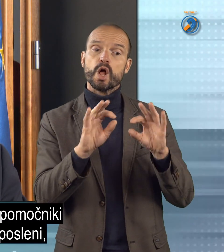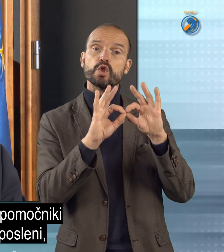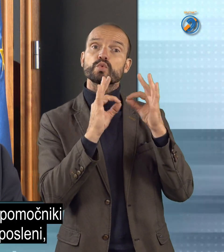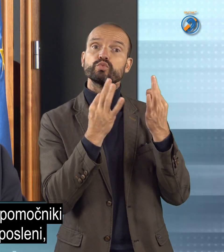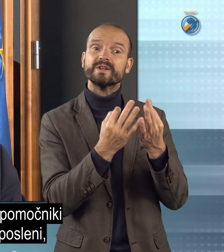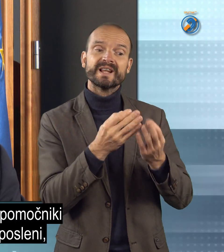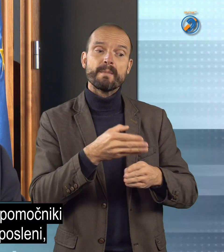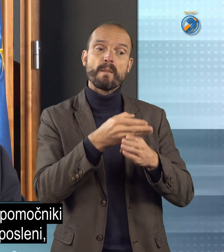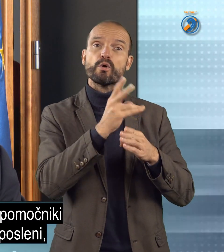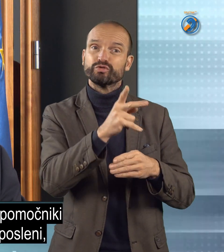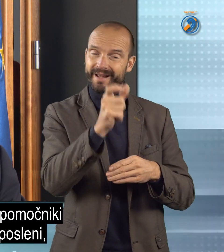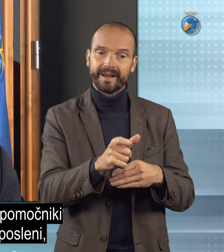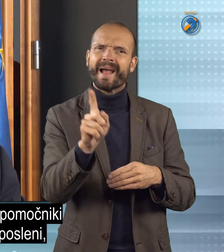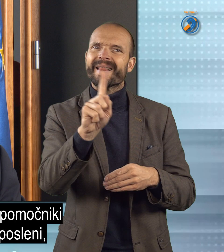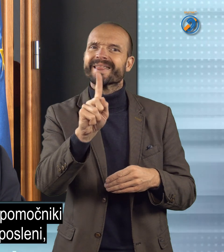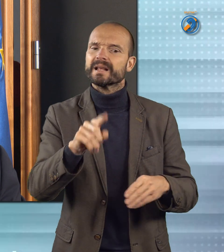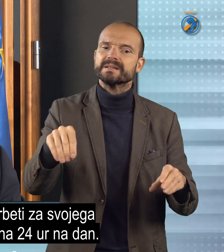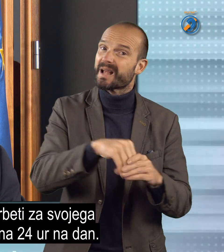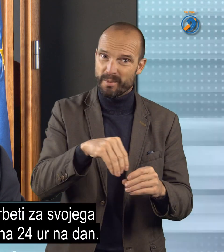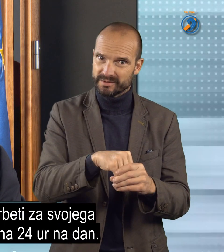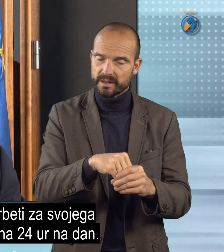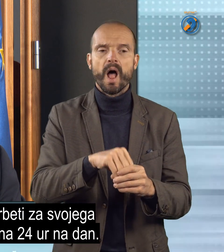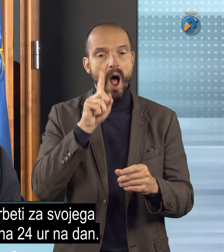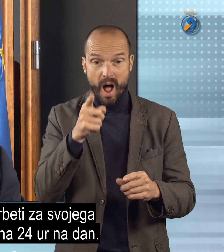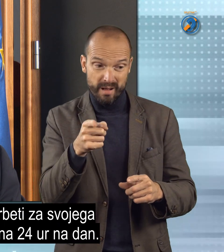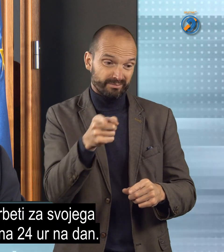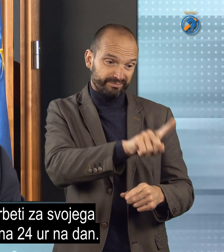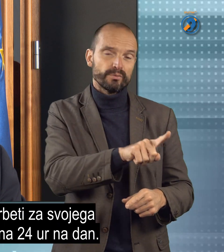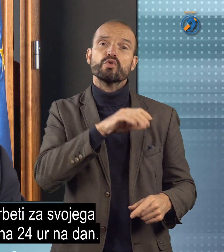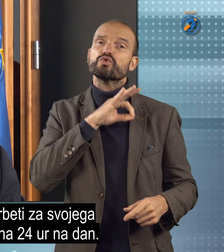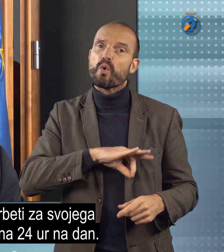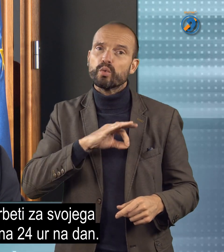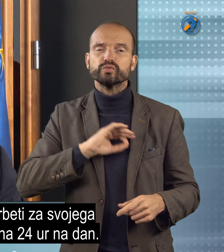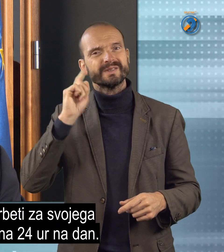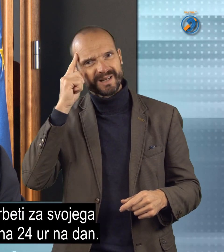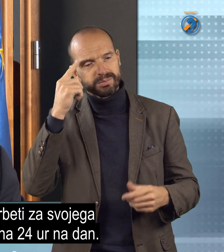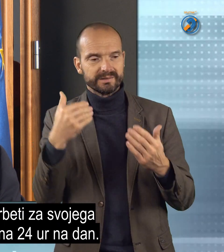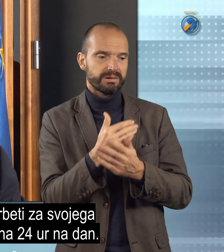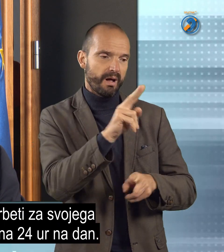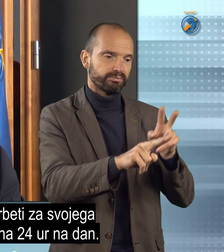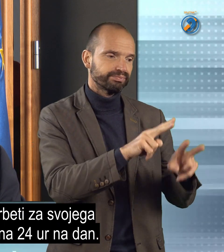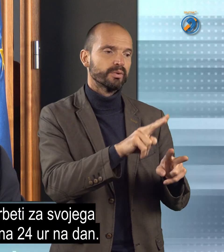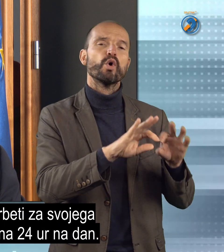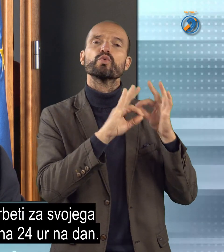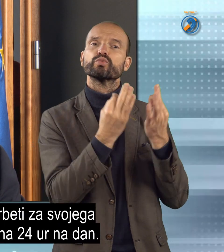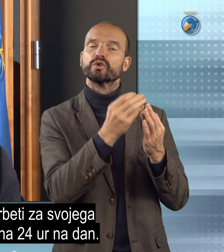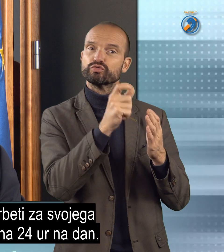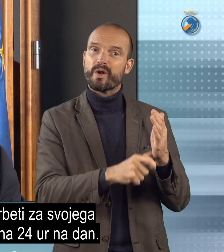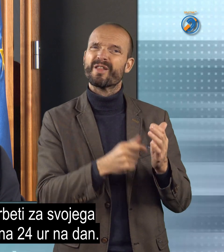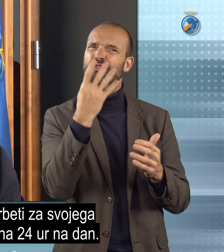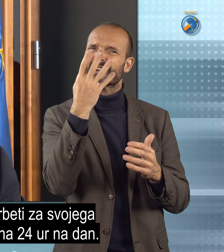Družinski pomočniki niso zaposleni, so pa dolžni skrbeti za svojega družinskega